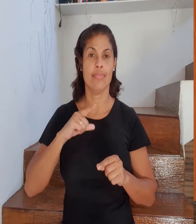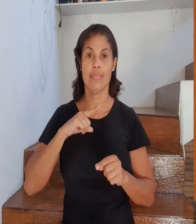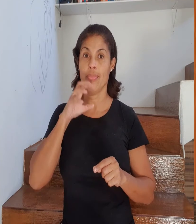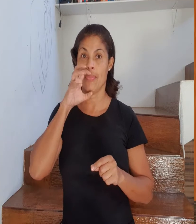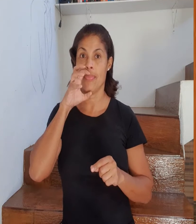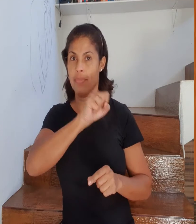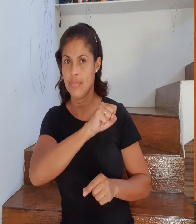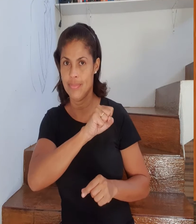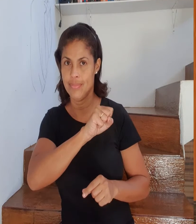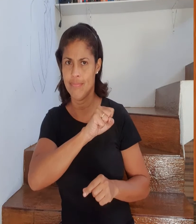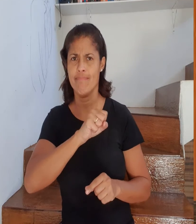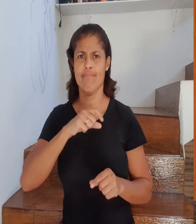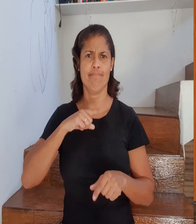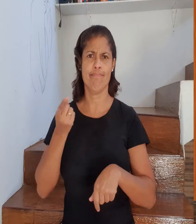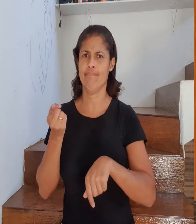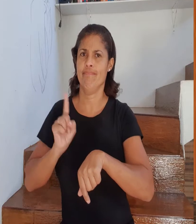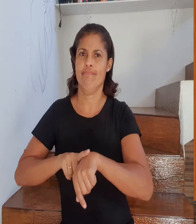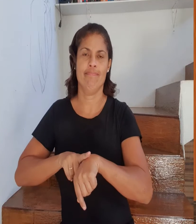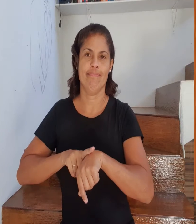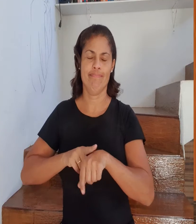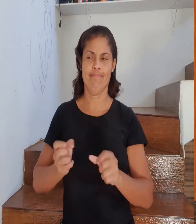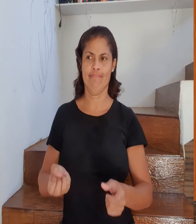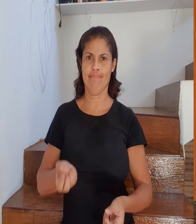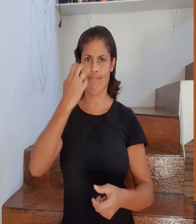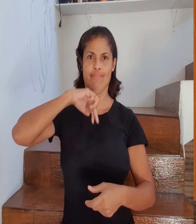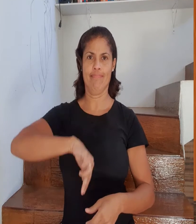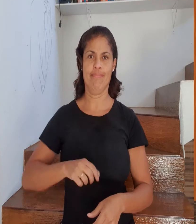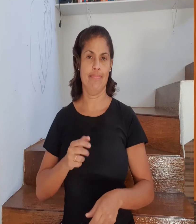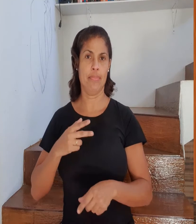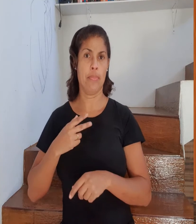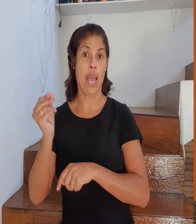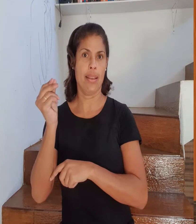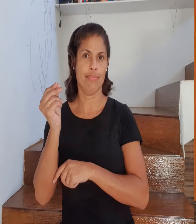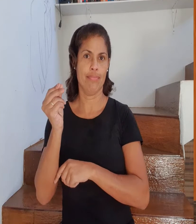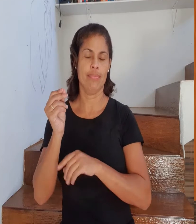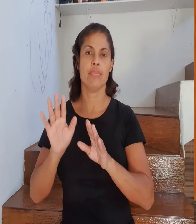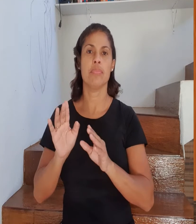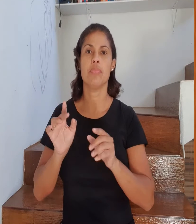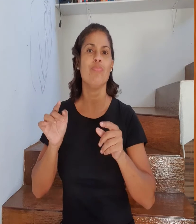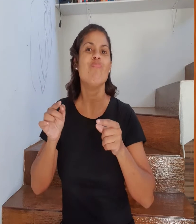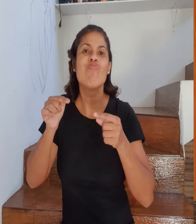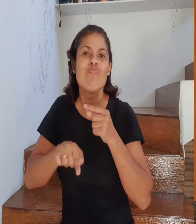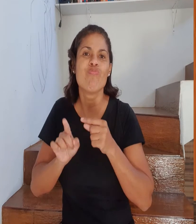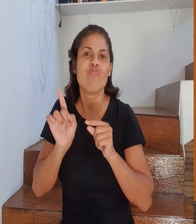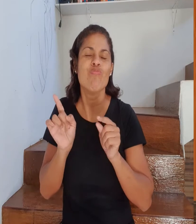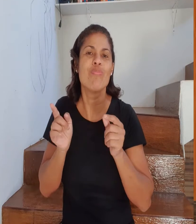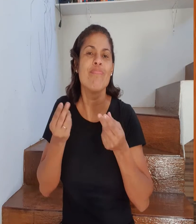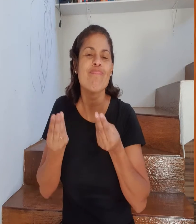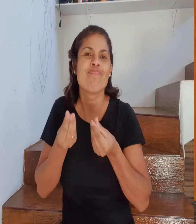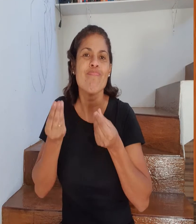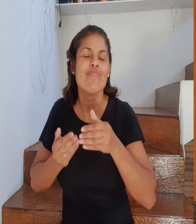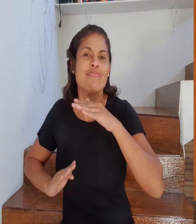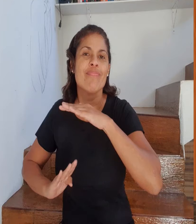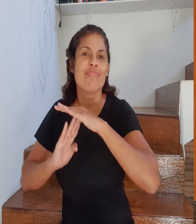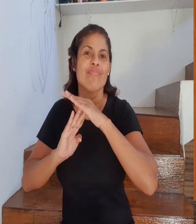primeira apresenta início rápido, quase imediato após a infecção, mas é inespecífica, com